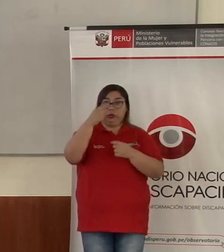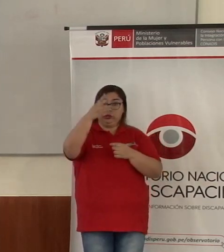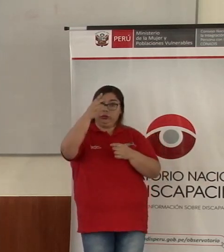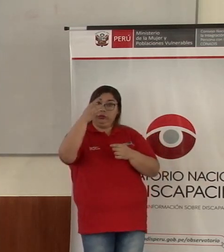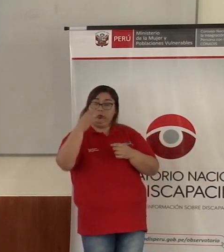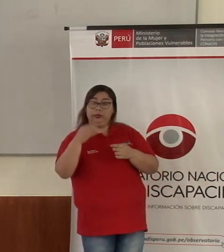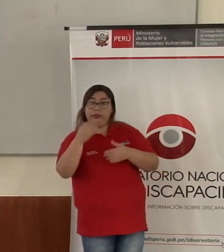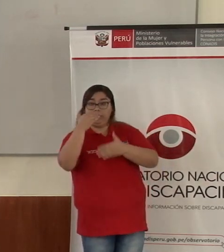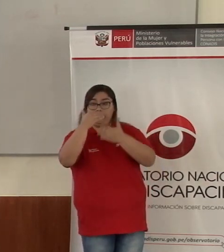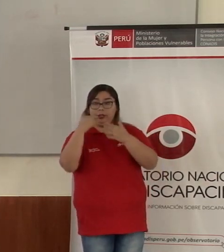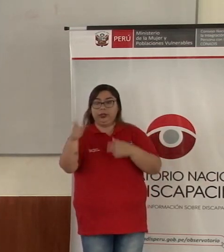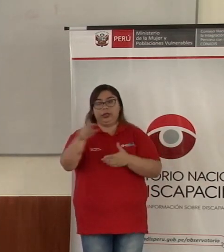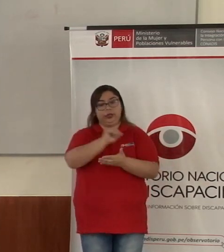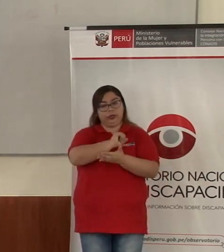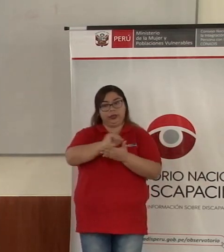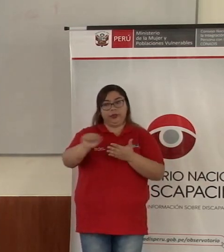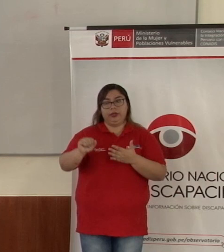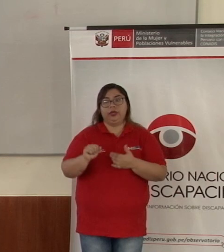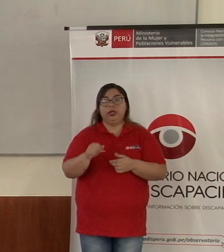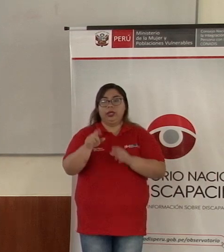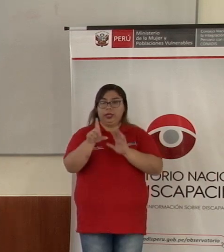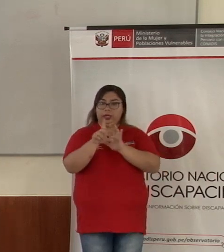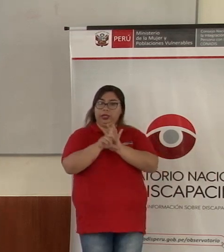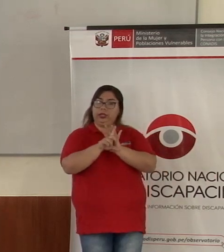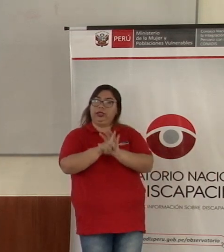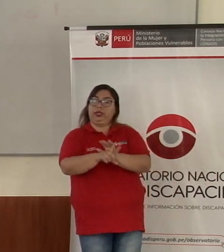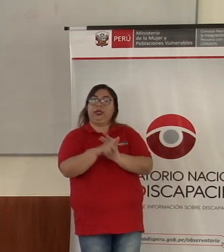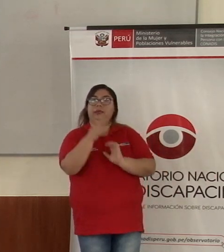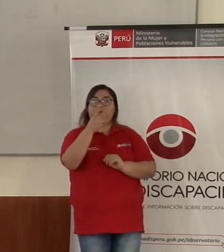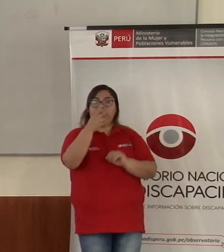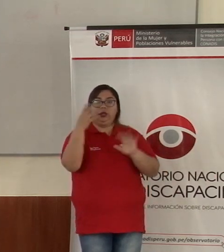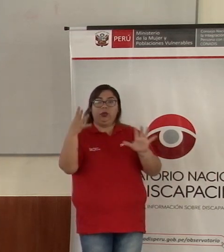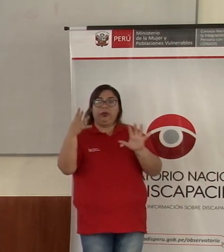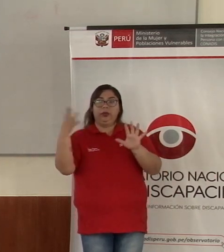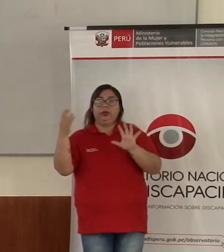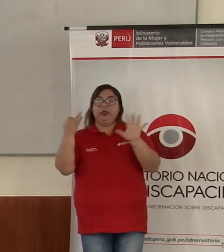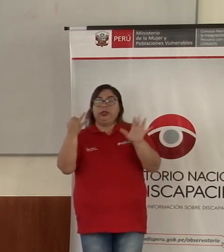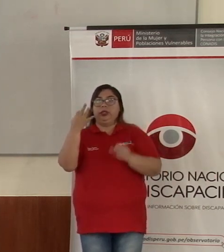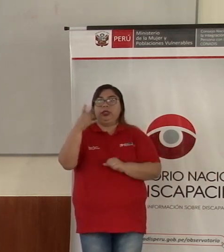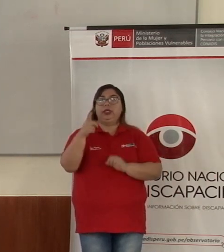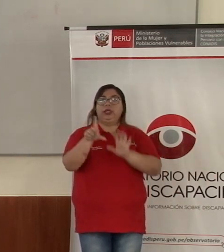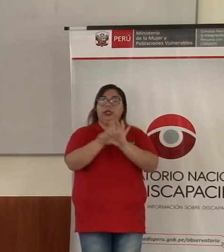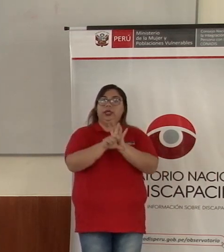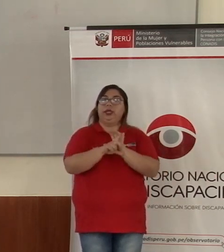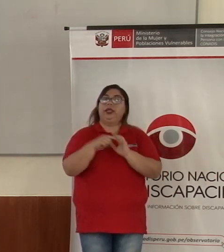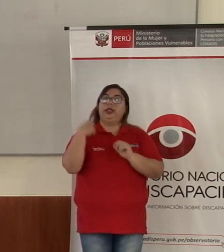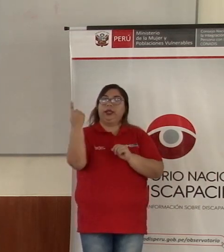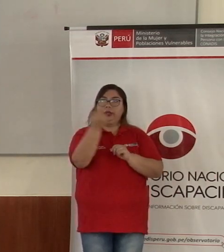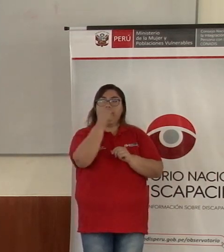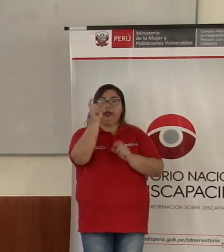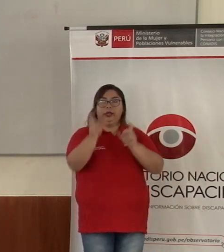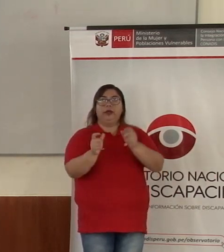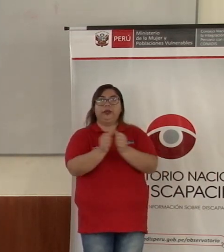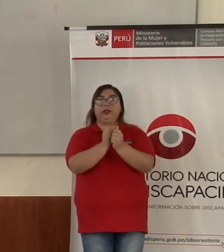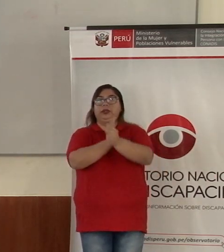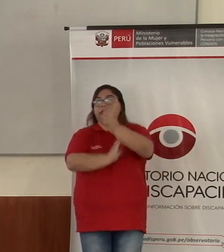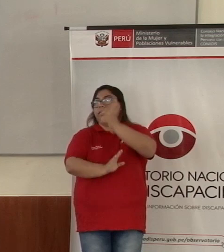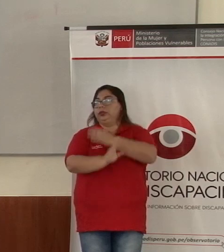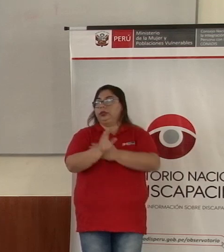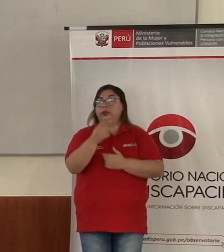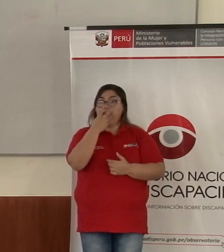del código ya habían sido derogados por la ley 29973, la ley general de la persona con discapacidad. Pero como